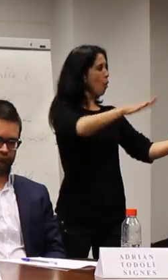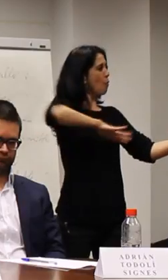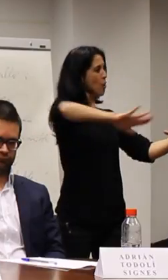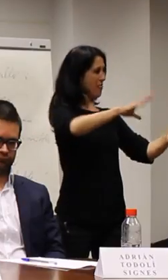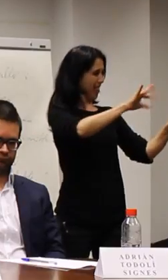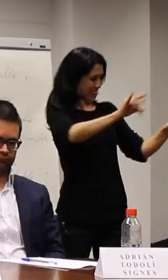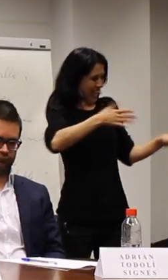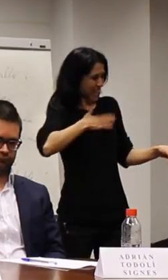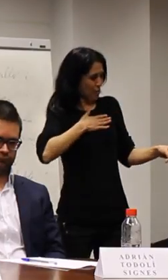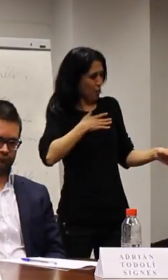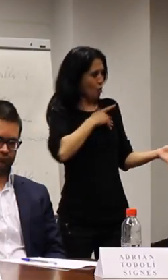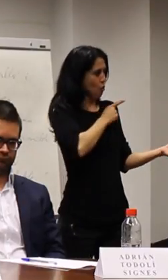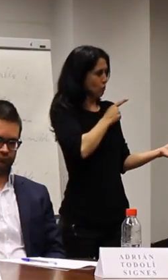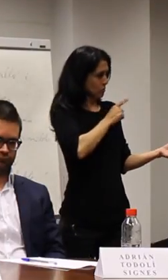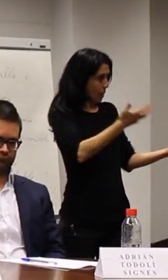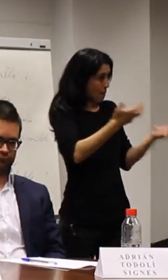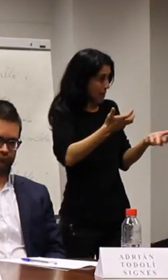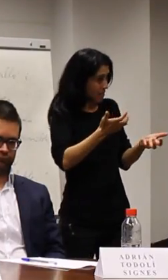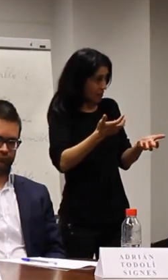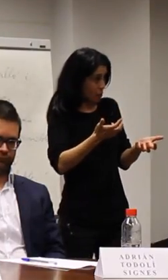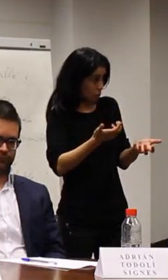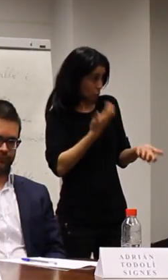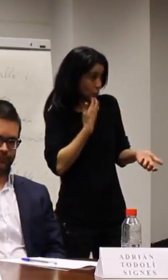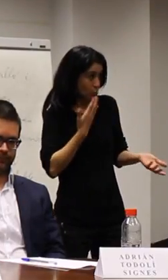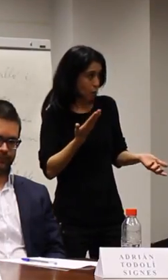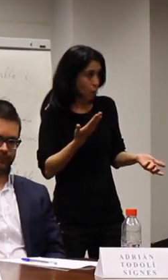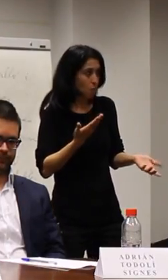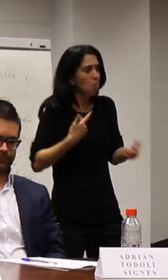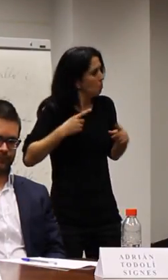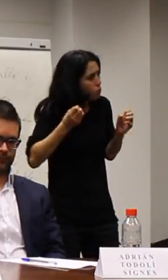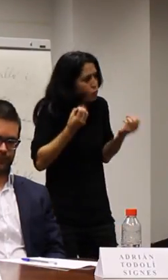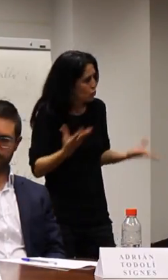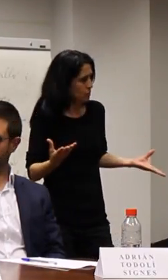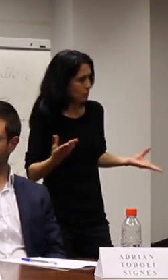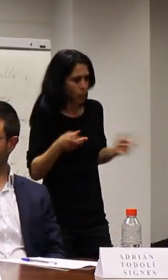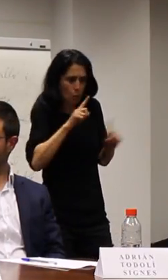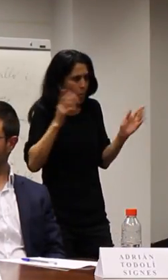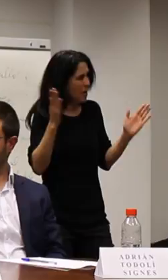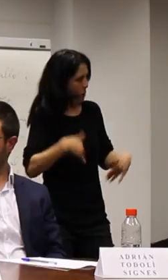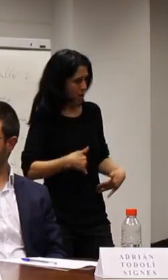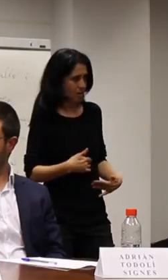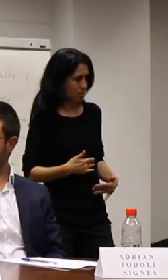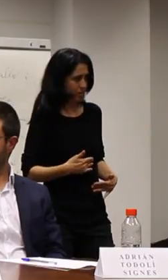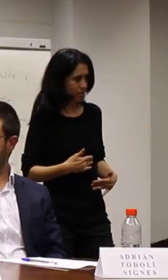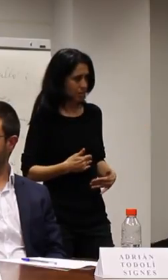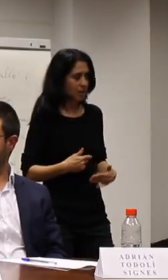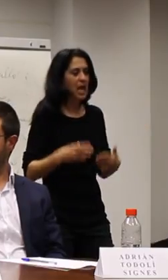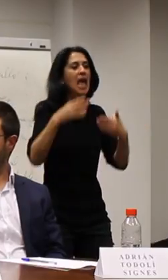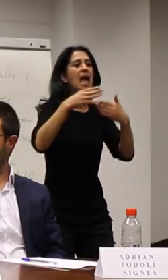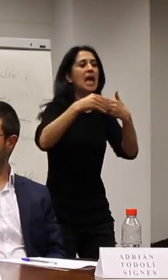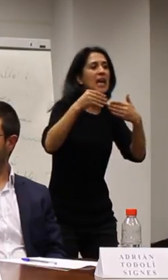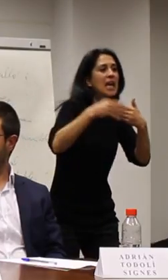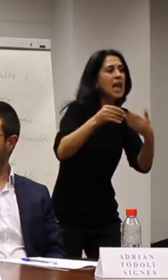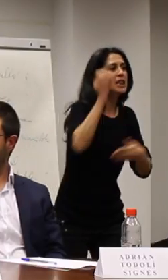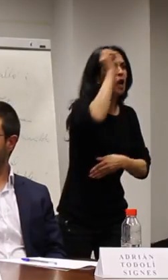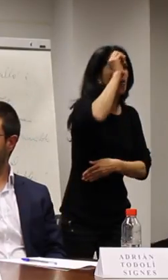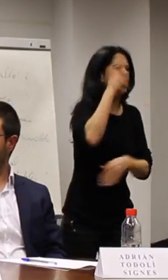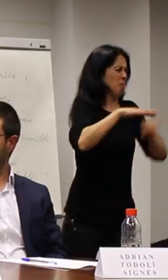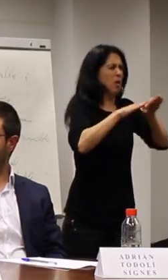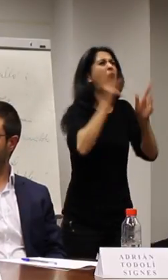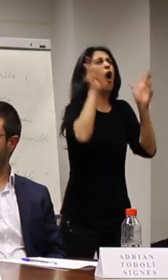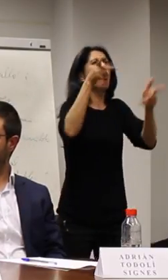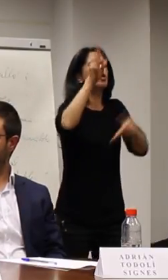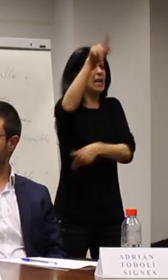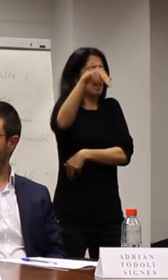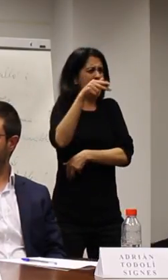son los apartamentos turísticos, que creo que no. ¿Qué más me da? El tema dice de la opinión del cliente, pero que los hoteles no tienen página web donde